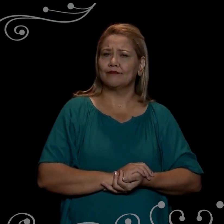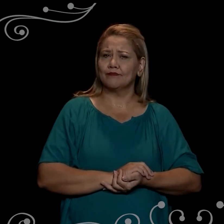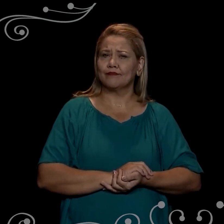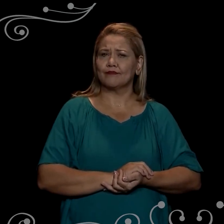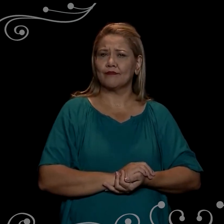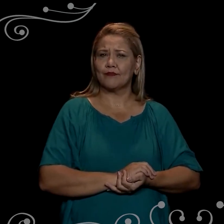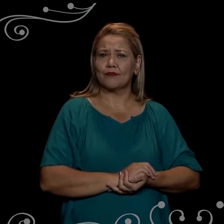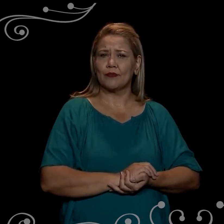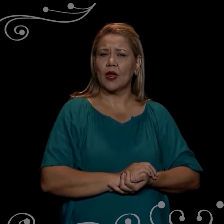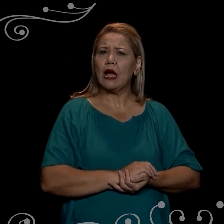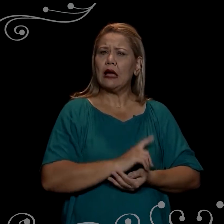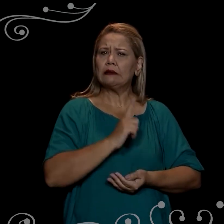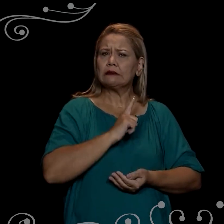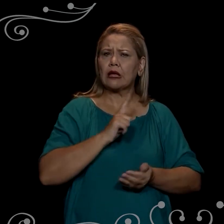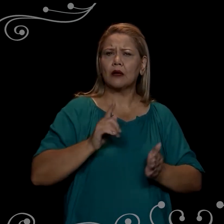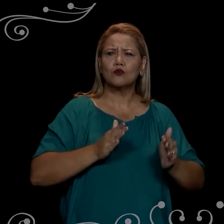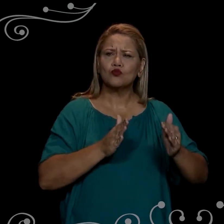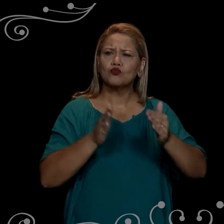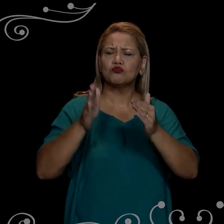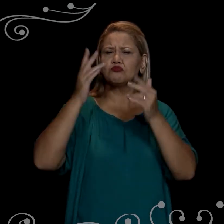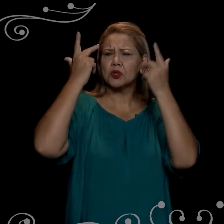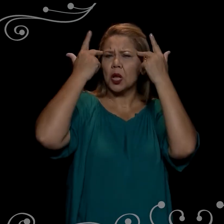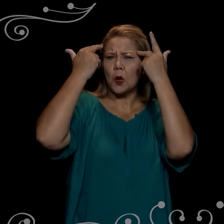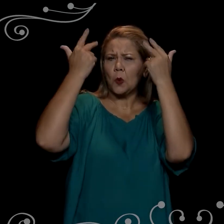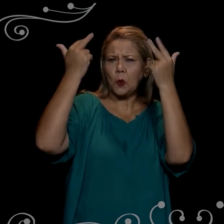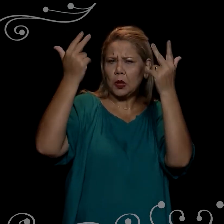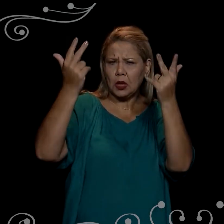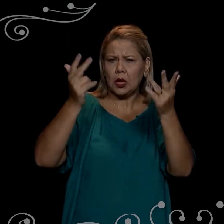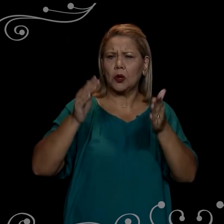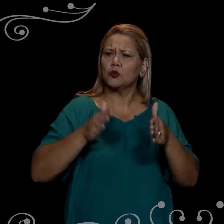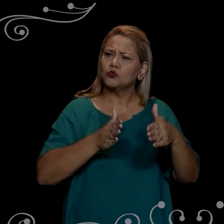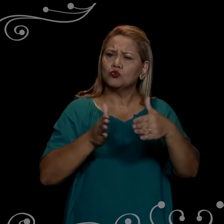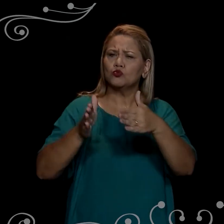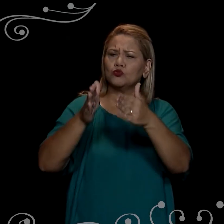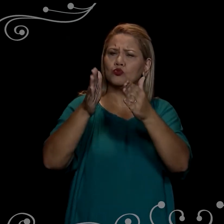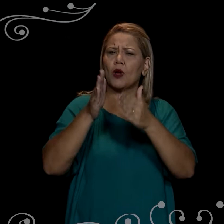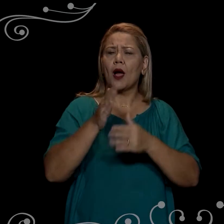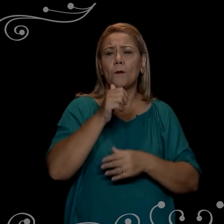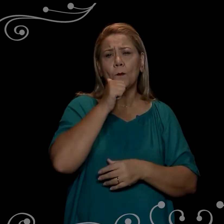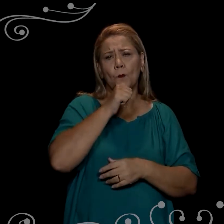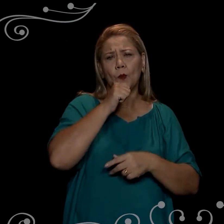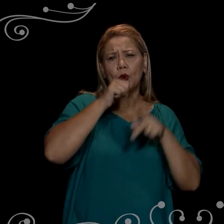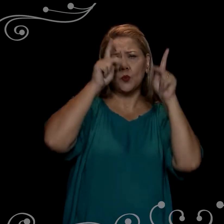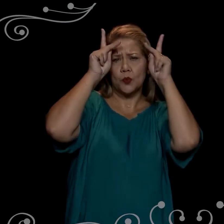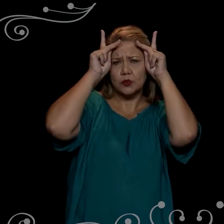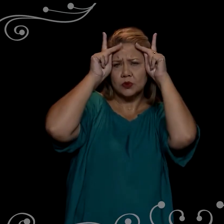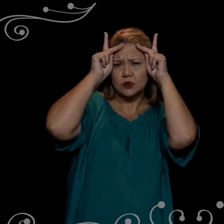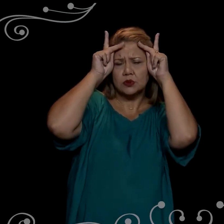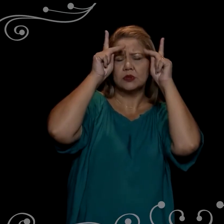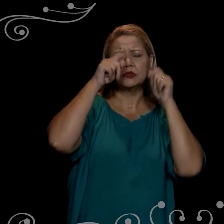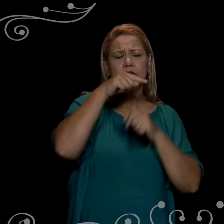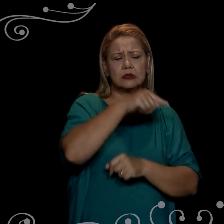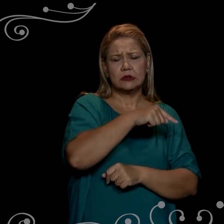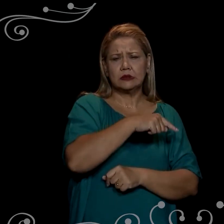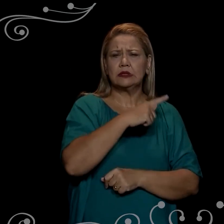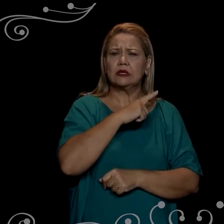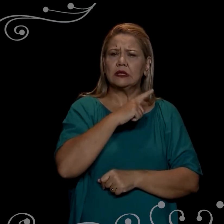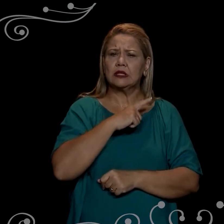Como as estradas eram tranquilas, a princesinha seguiu acompanhada somente por